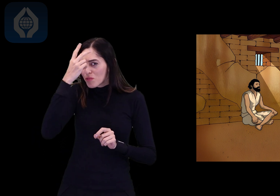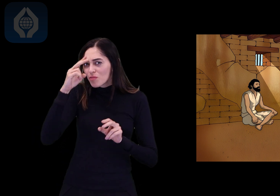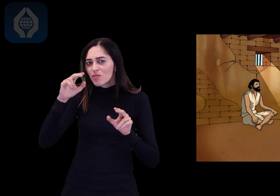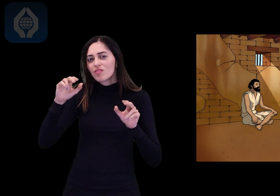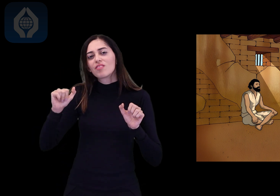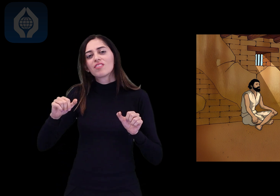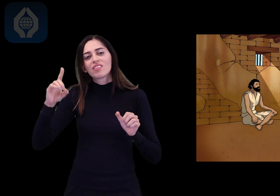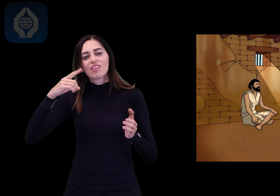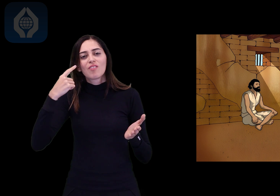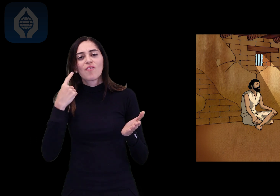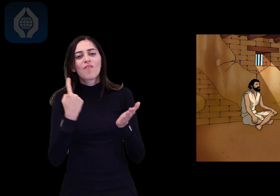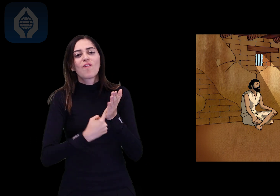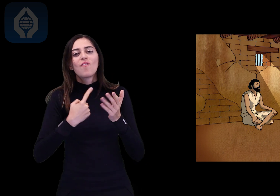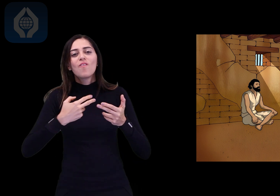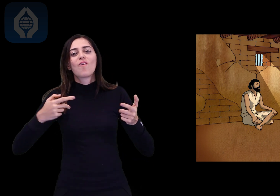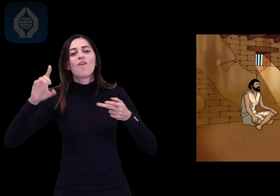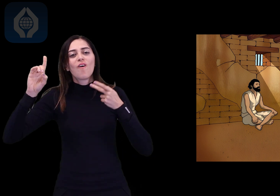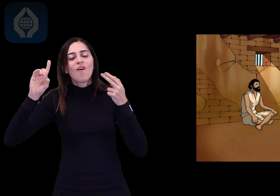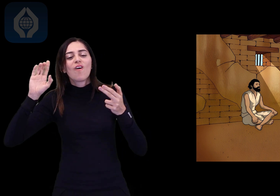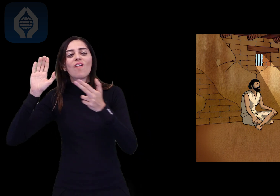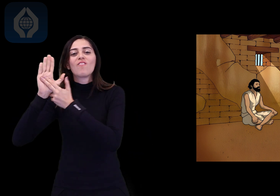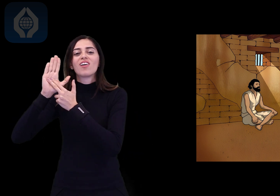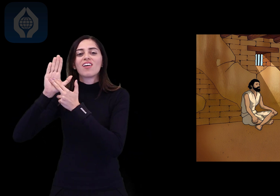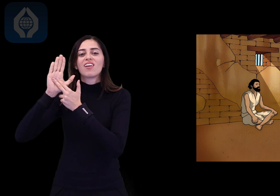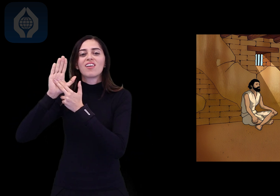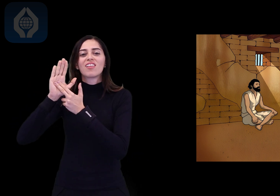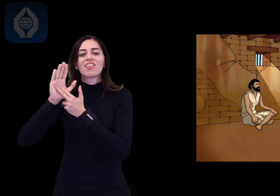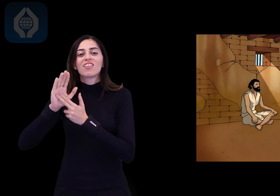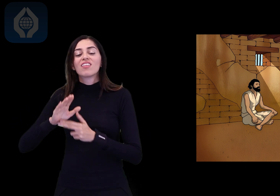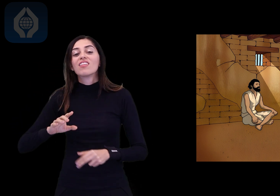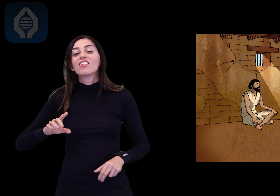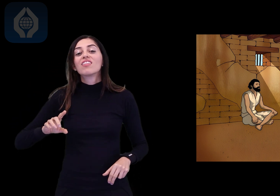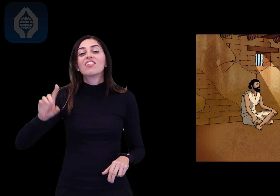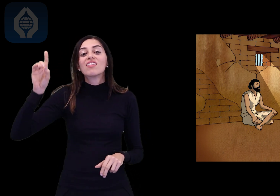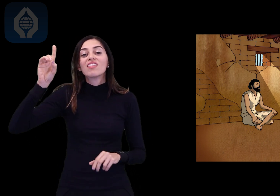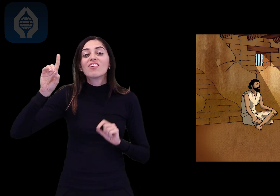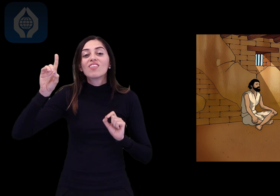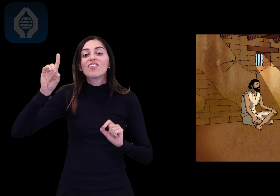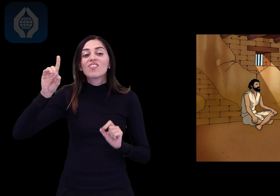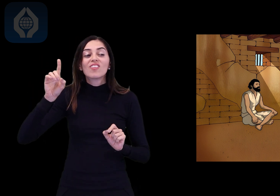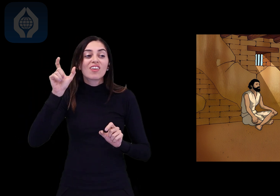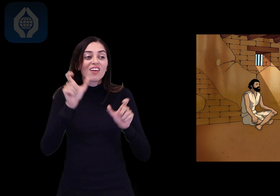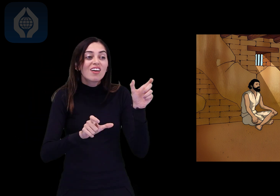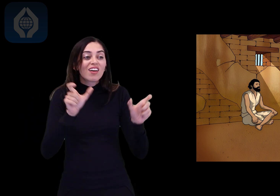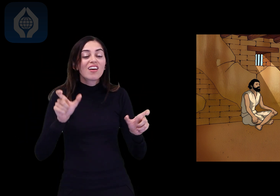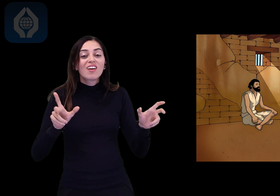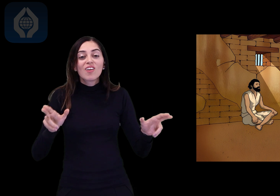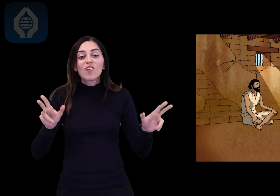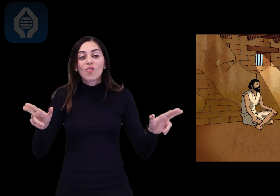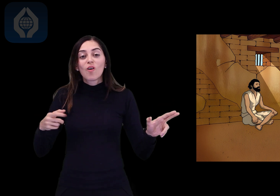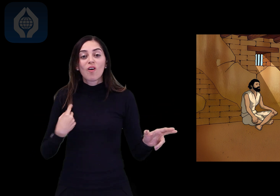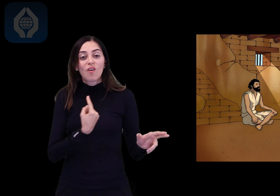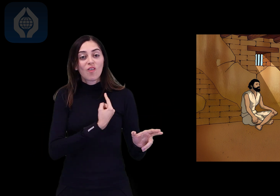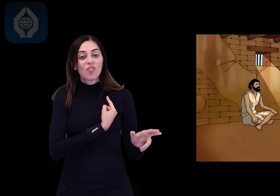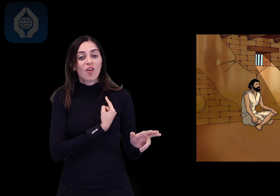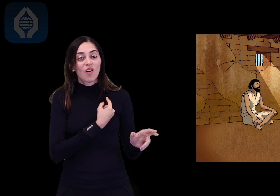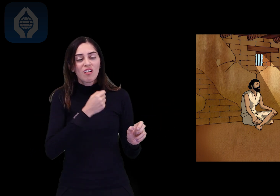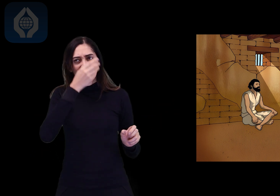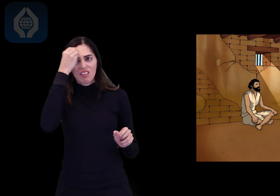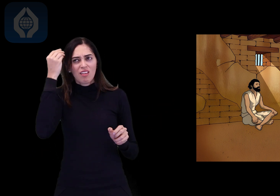muda. Sempre cumpre tudo o que promete. Ele não é como o ser humano que muda de ideia,